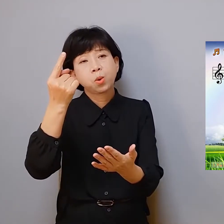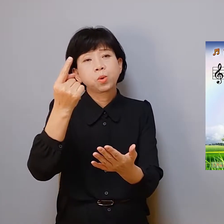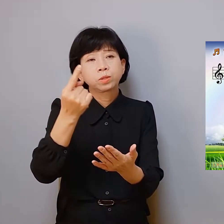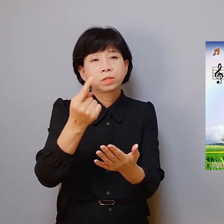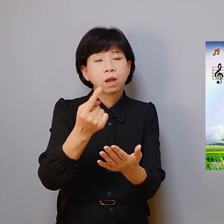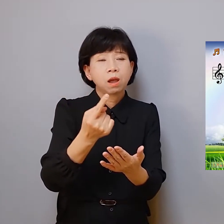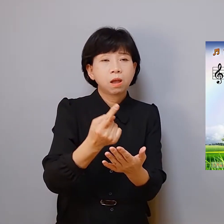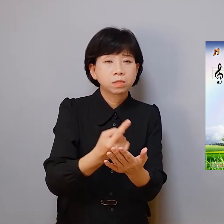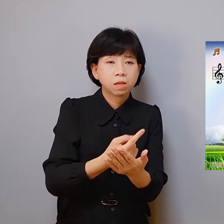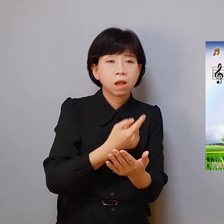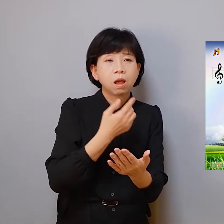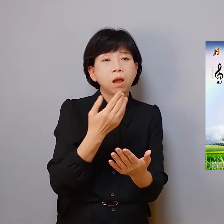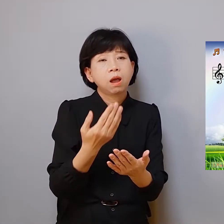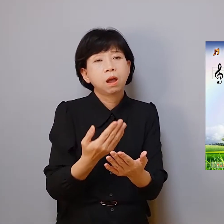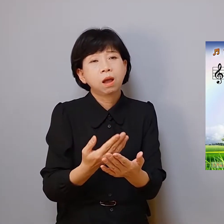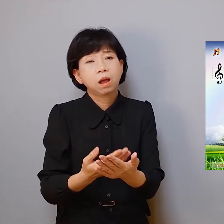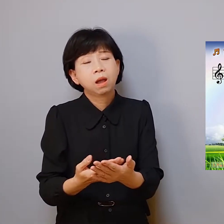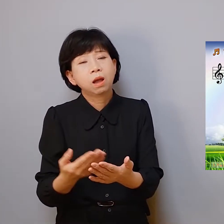전능한